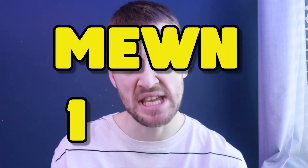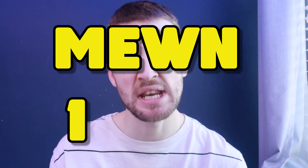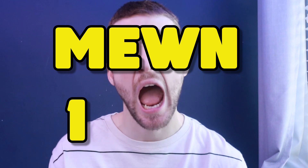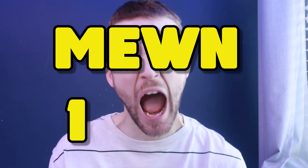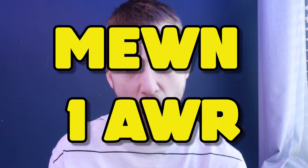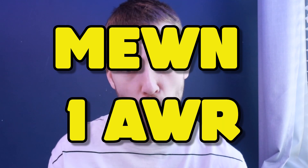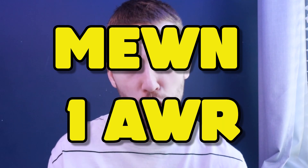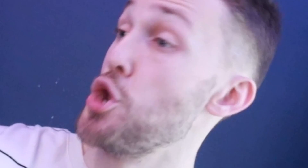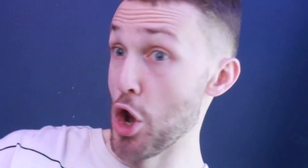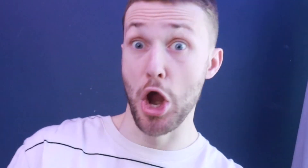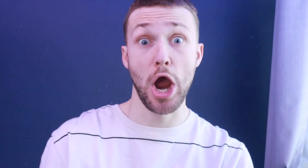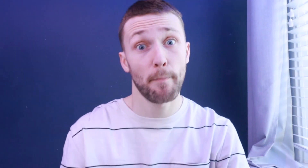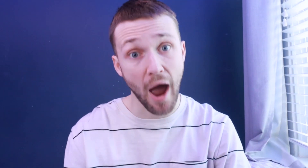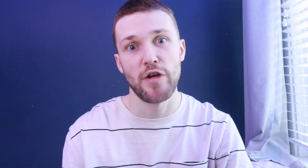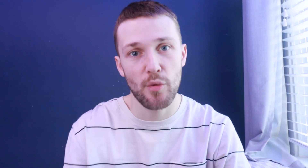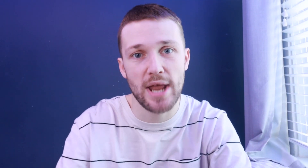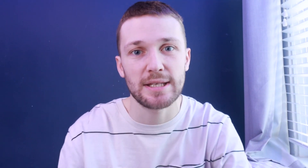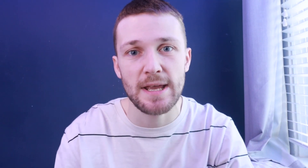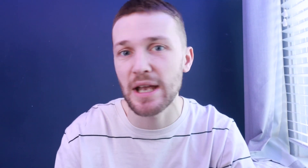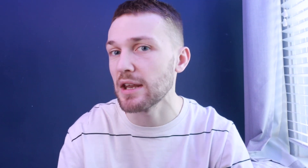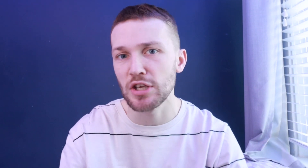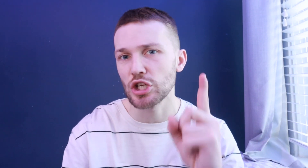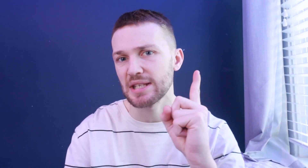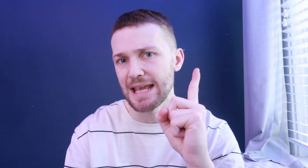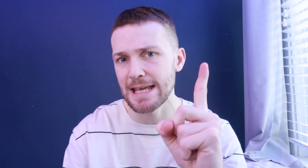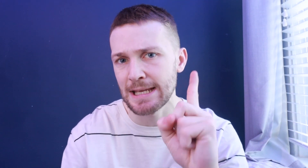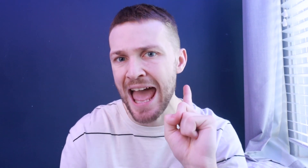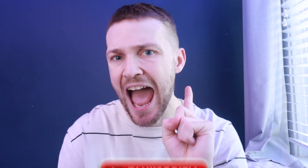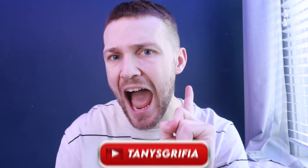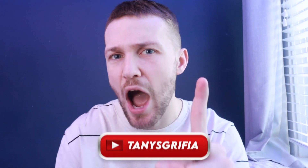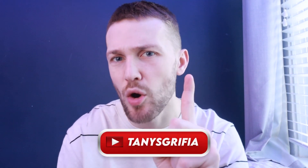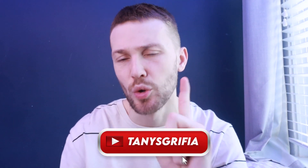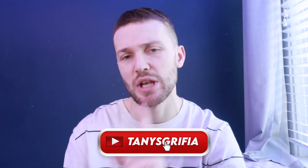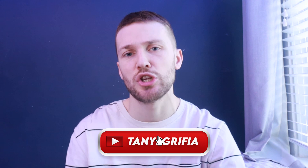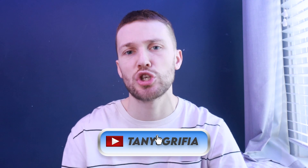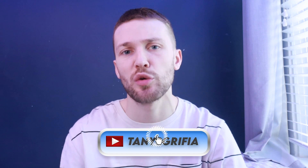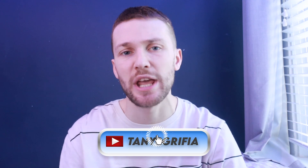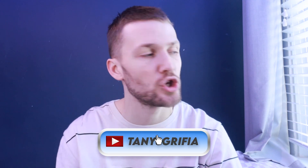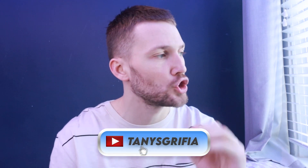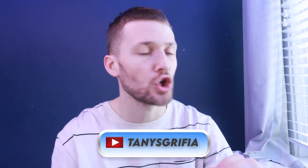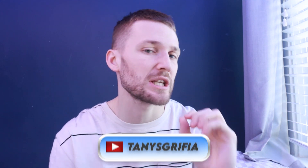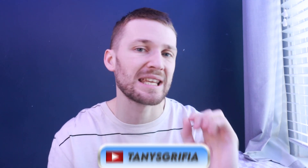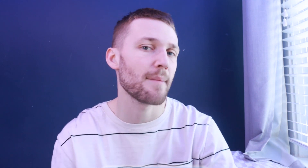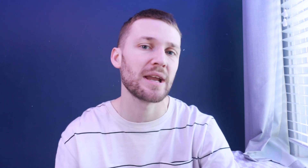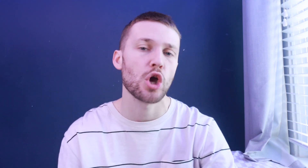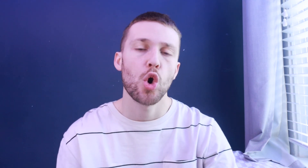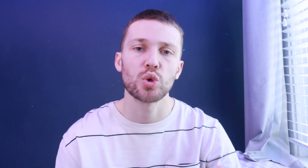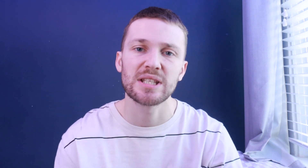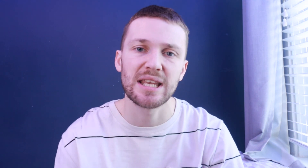un awr. Yep, fel wedes i, mae gyda fi jyst un awr i trio wneud shwt gymaint o